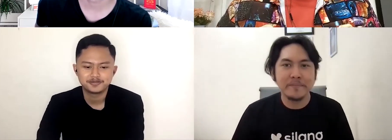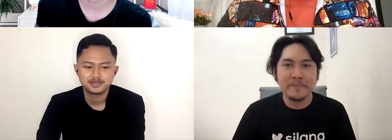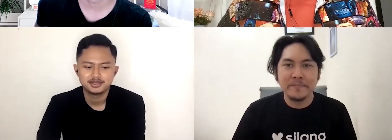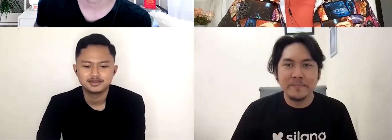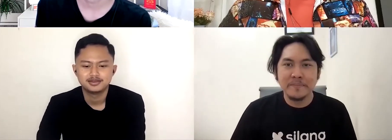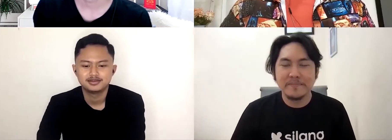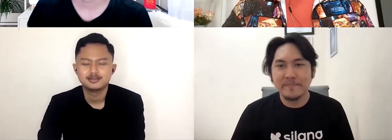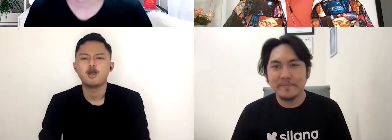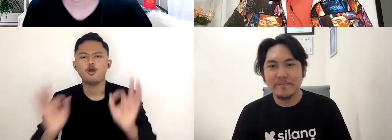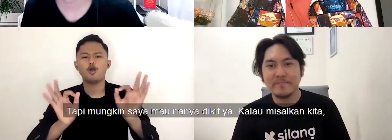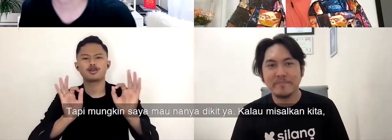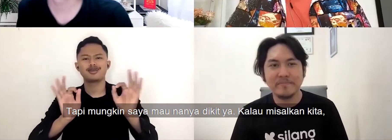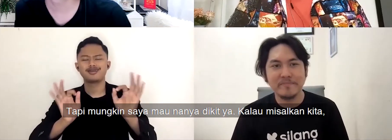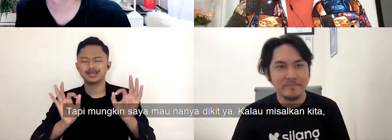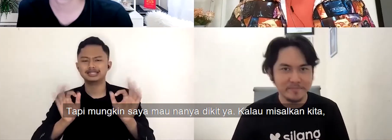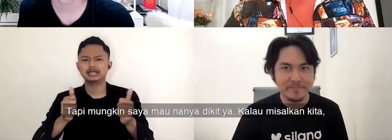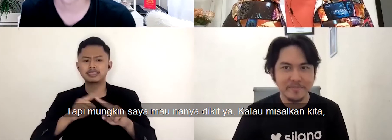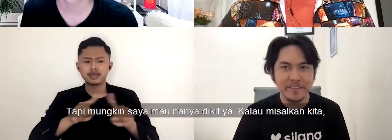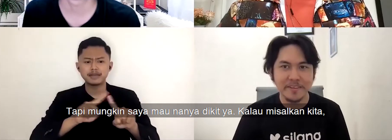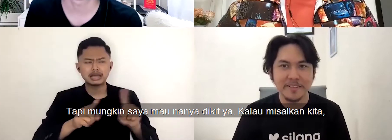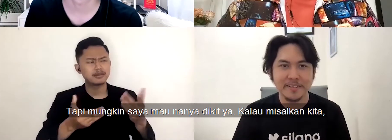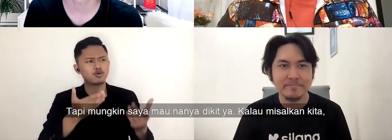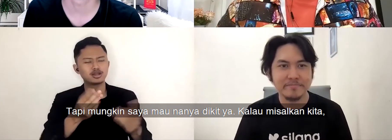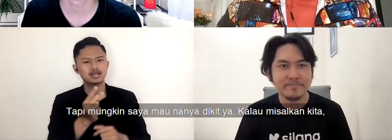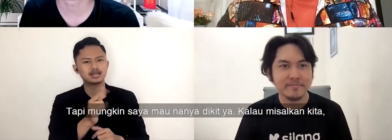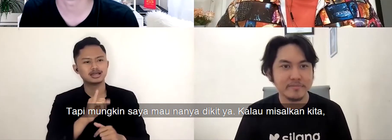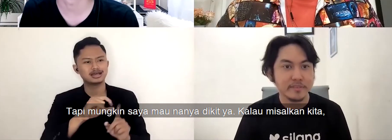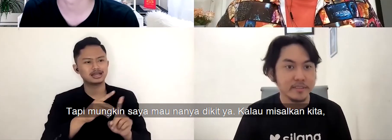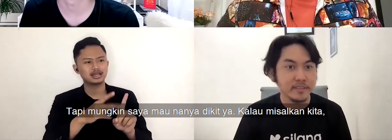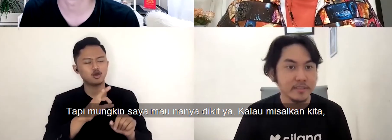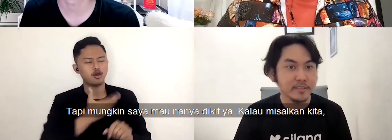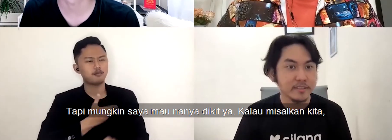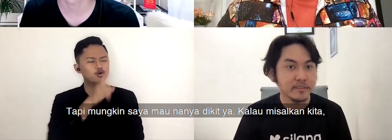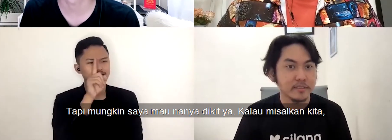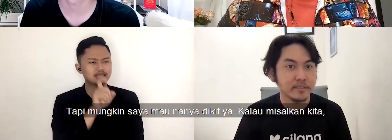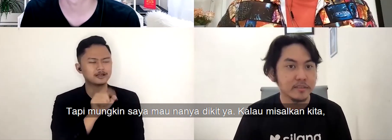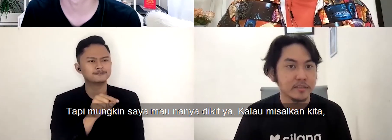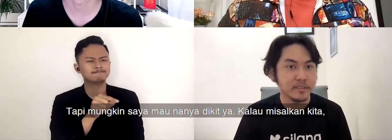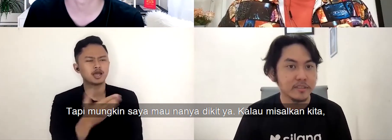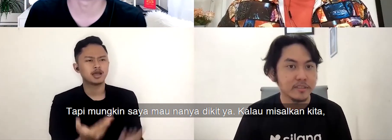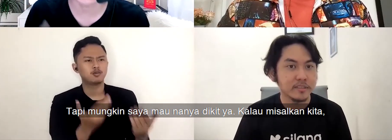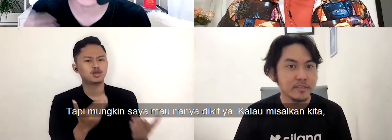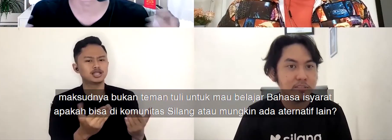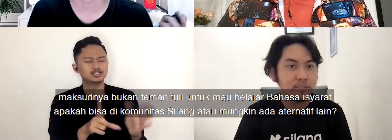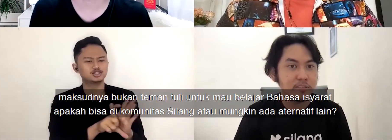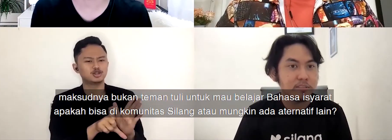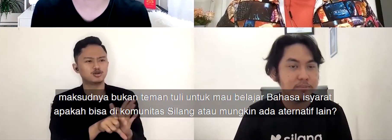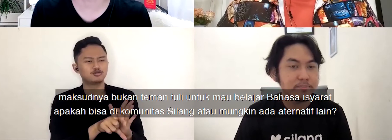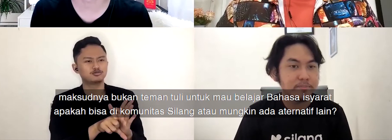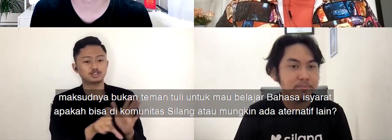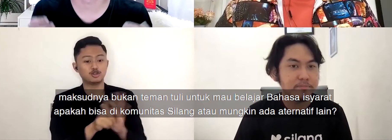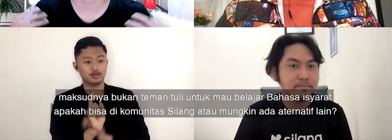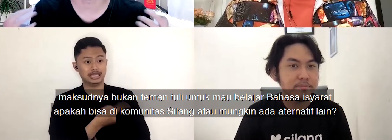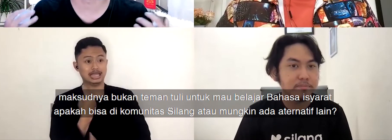Oke tapi mungkin saya mau nanya dikit deh kalau misalkan kita maksudnya